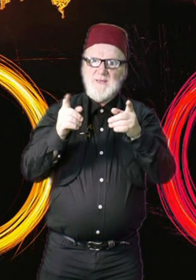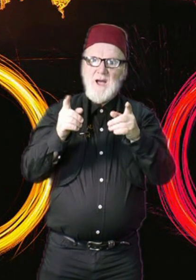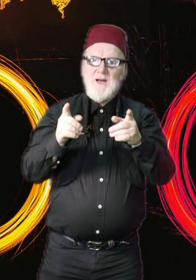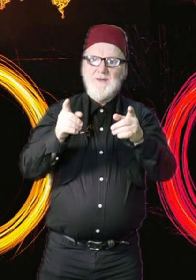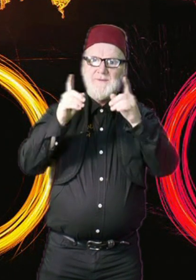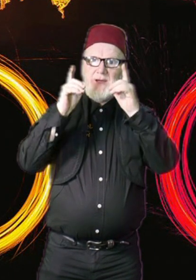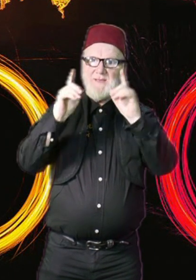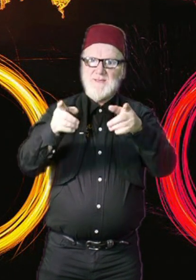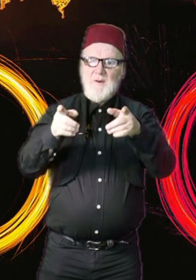četnika na islam.